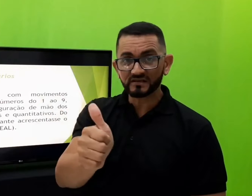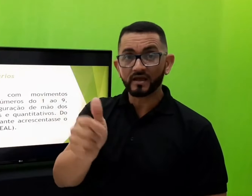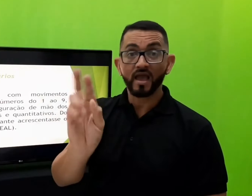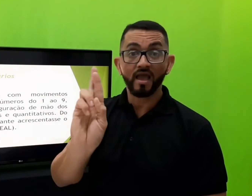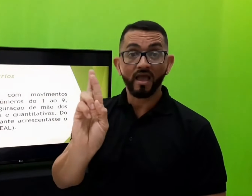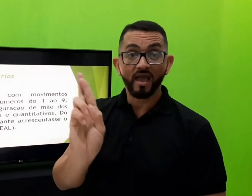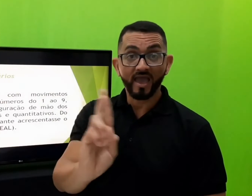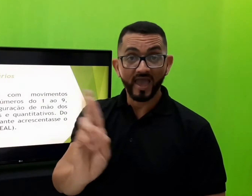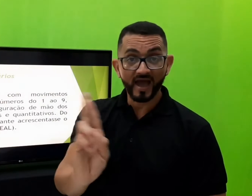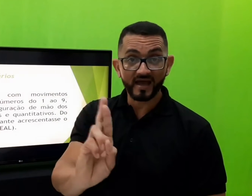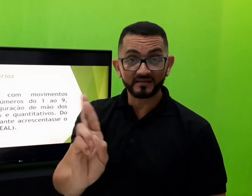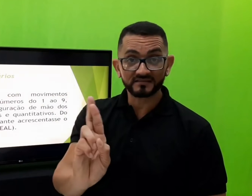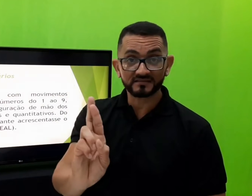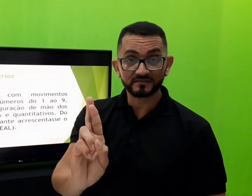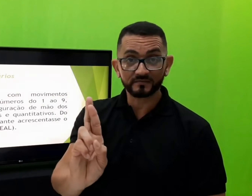11 reais,